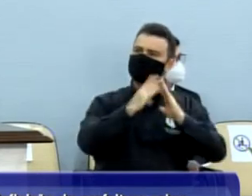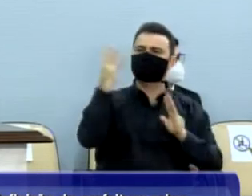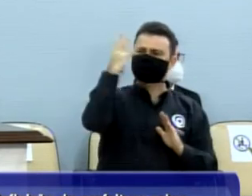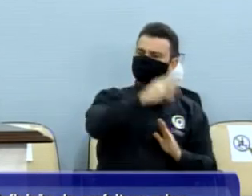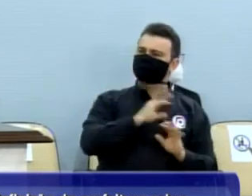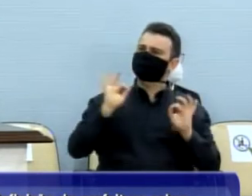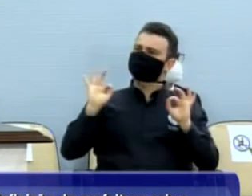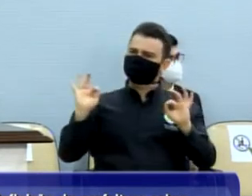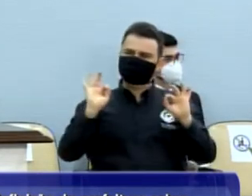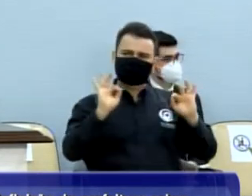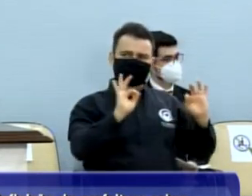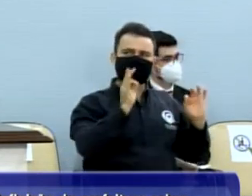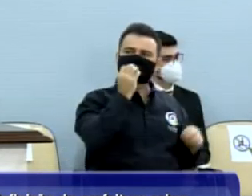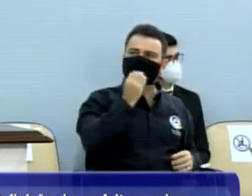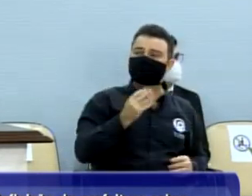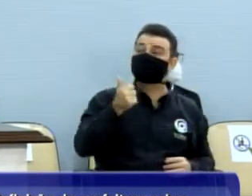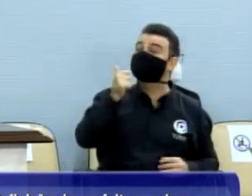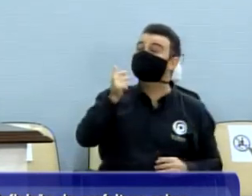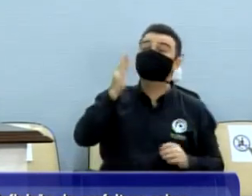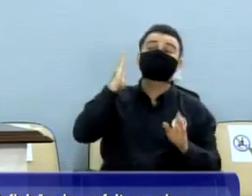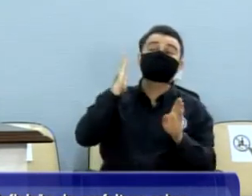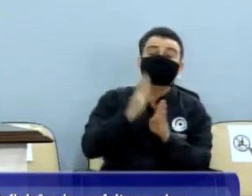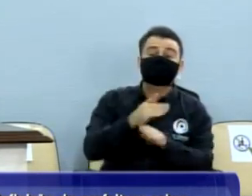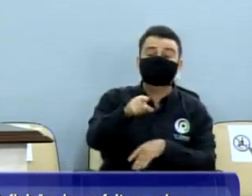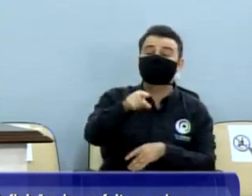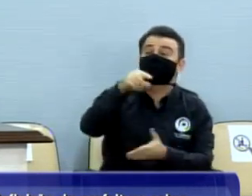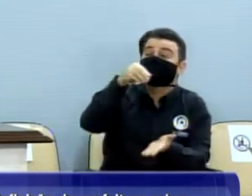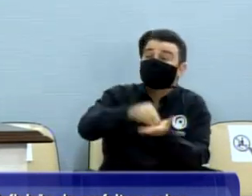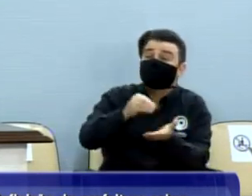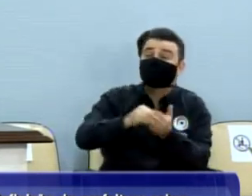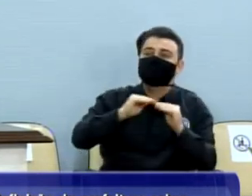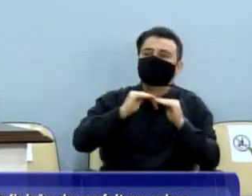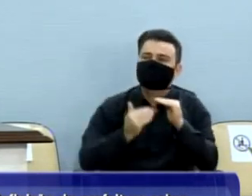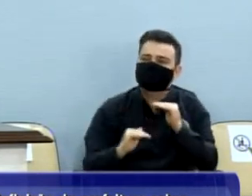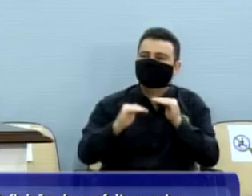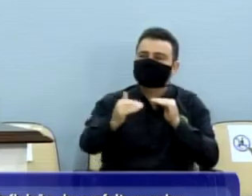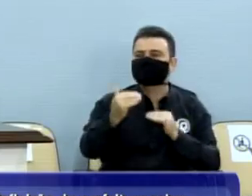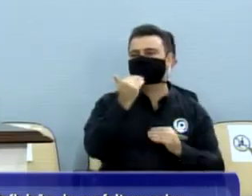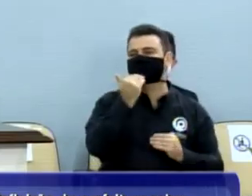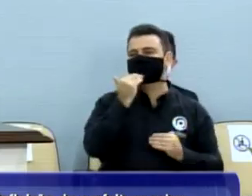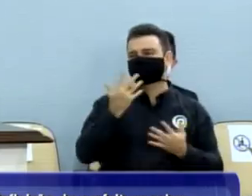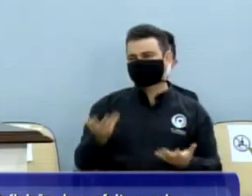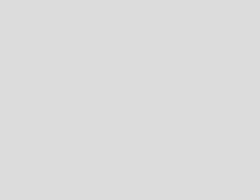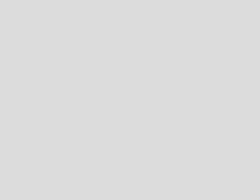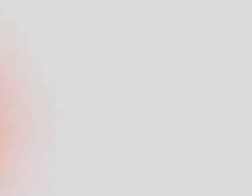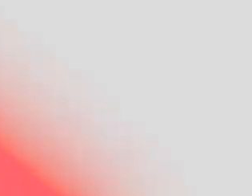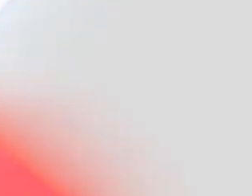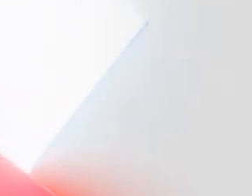Excelente, mas infelizmente entregaram a obra meia capenga. Obrigado, presidente.